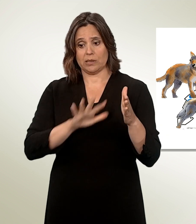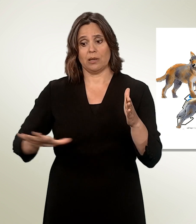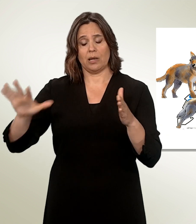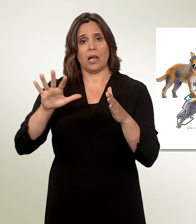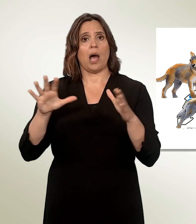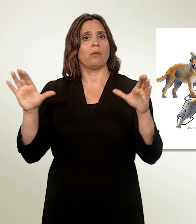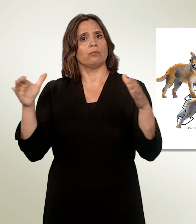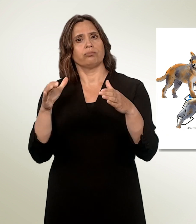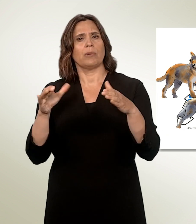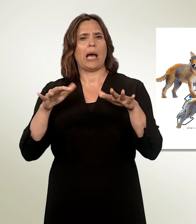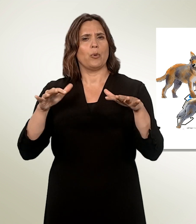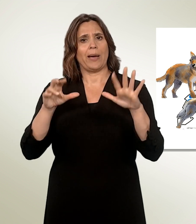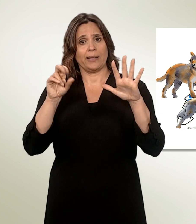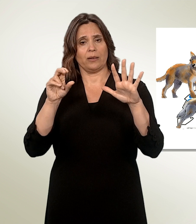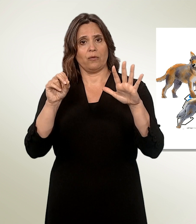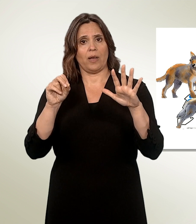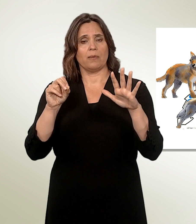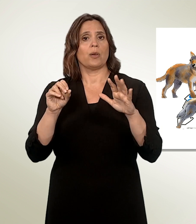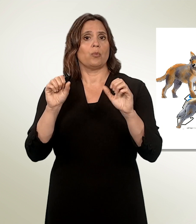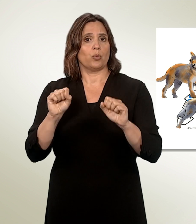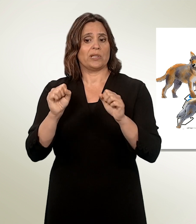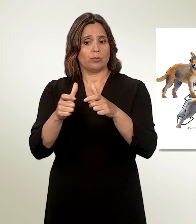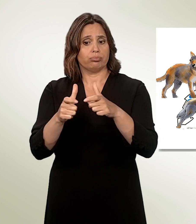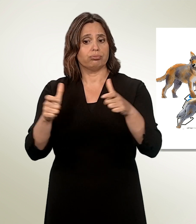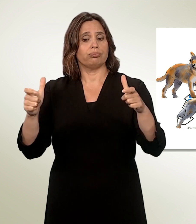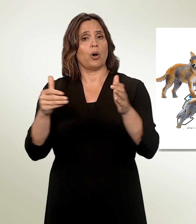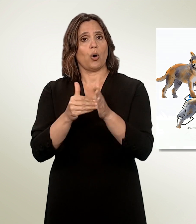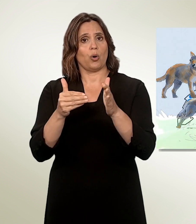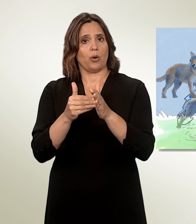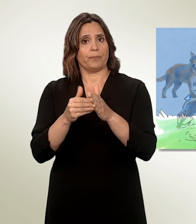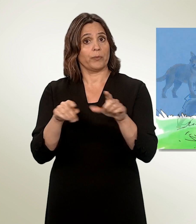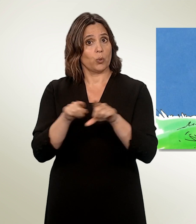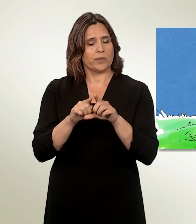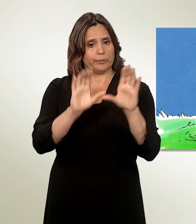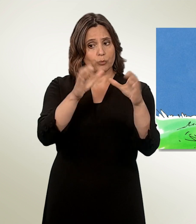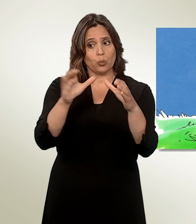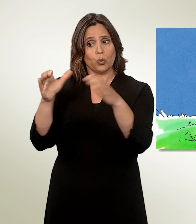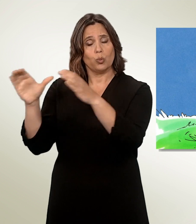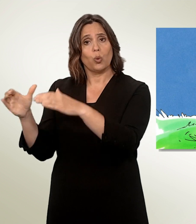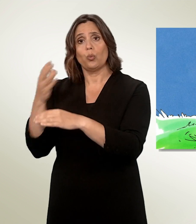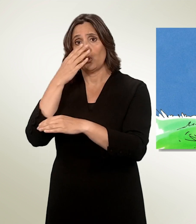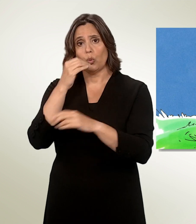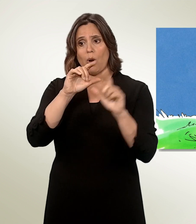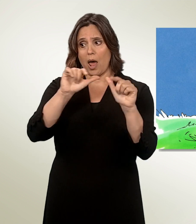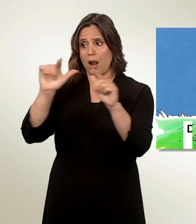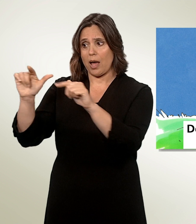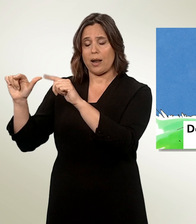va continuer d'augmenter. Plusieurs meutes se sont également formées. Il arrive encore et toujours que des loups tuent des moutons et des